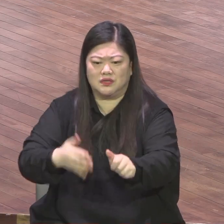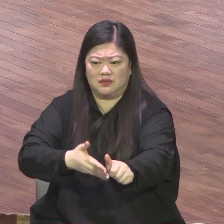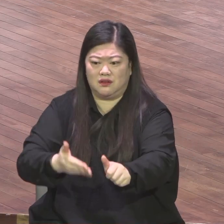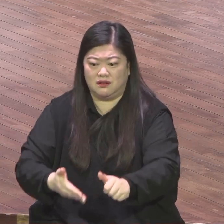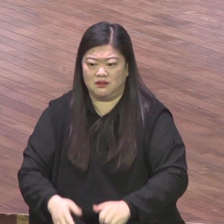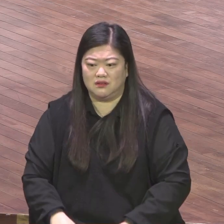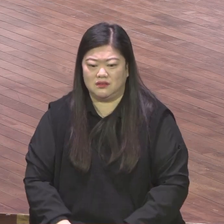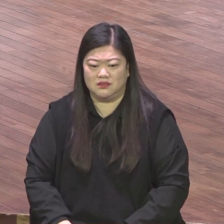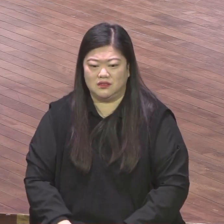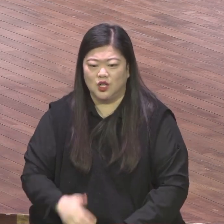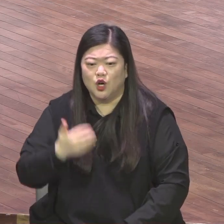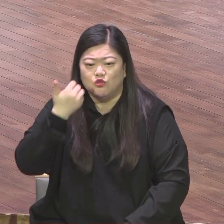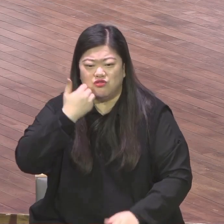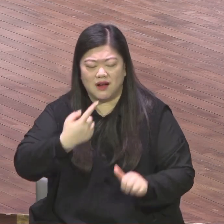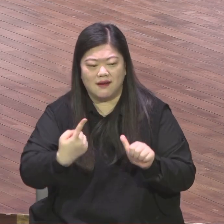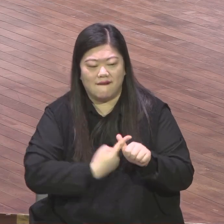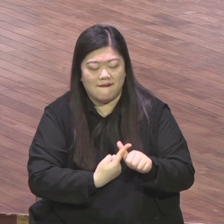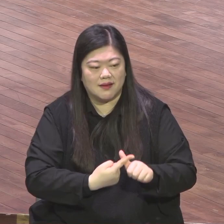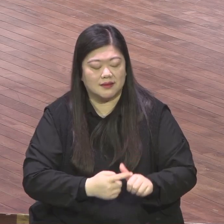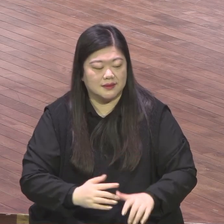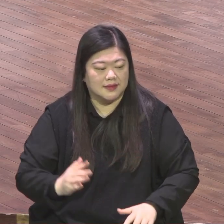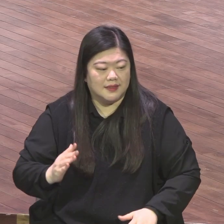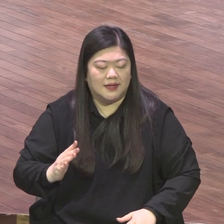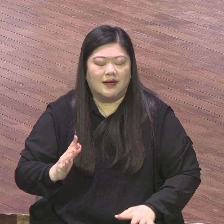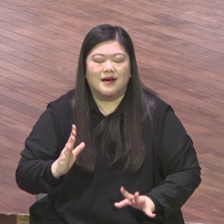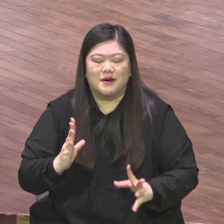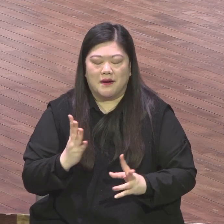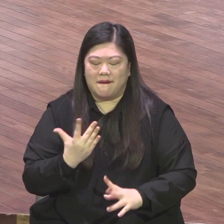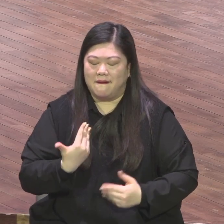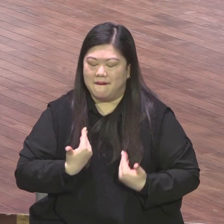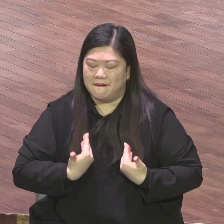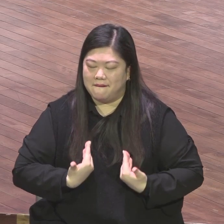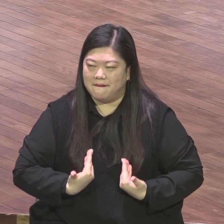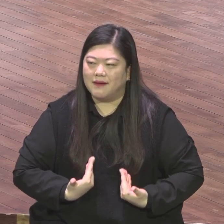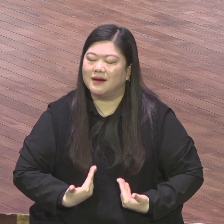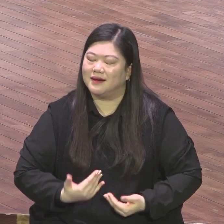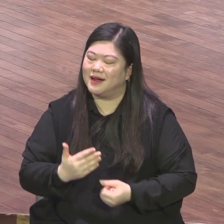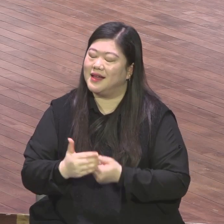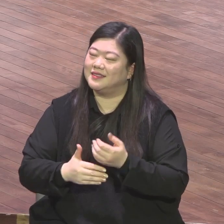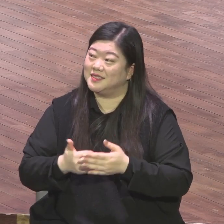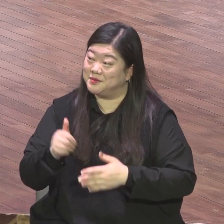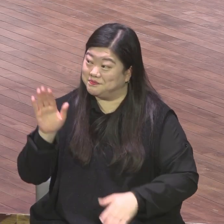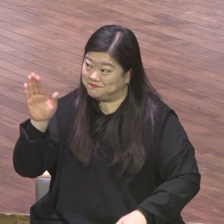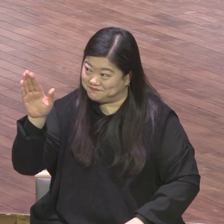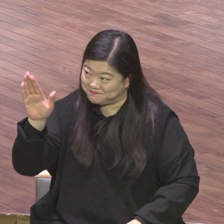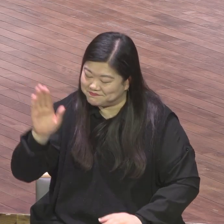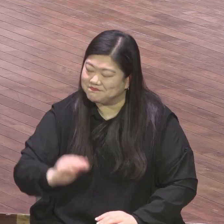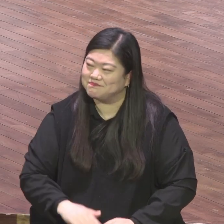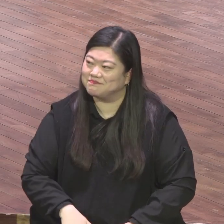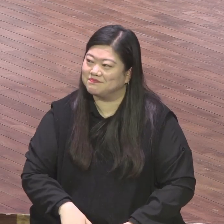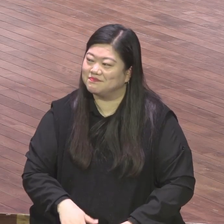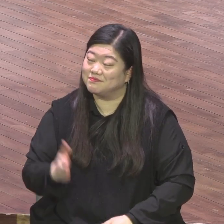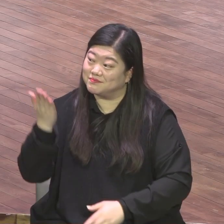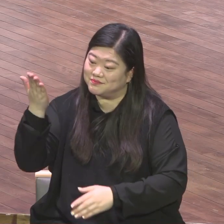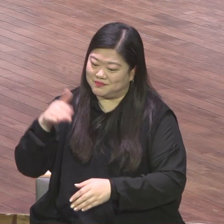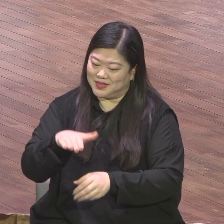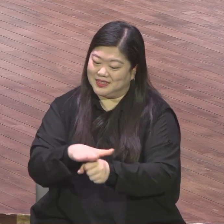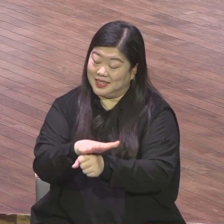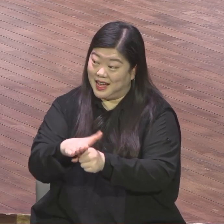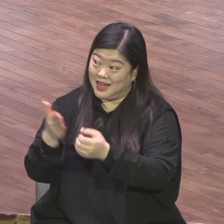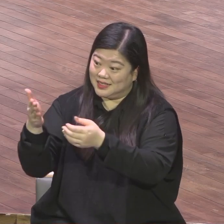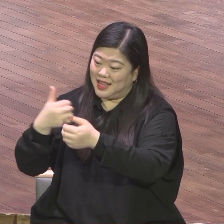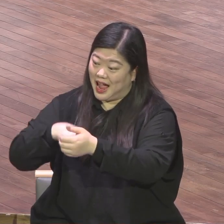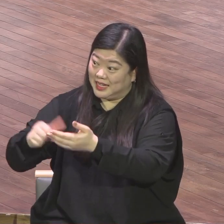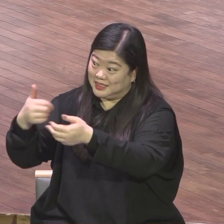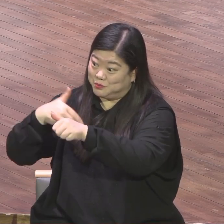누가 좀 욕하더라도 괜찮아. 금방지 아 저 체험 못했구나. 하나님이 세상을 이처럼 하나님 나를 이처럼